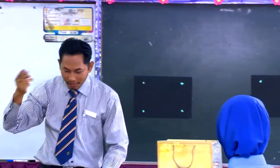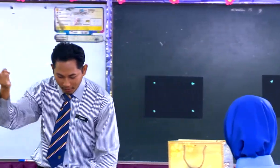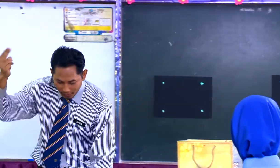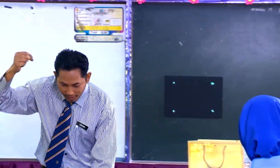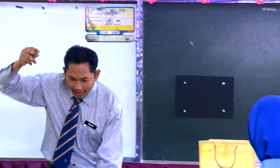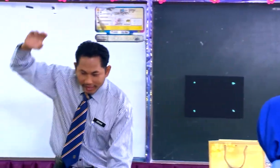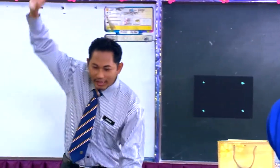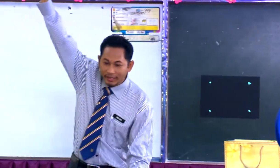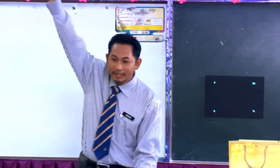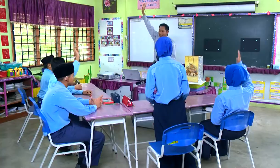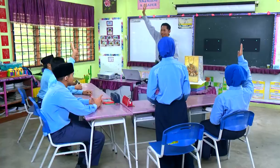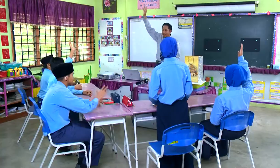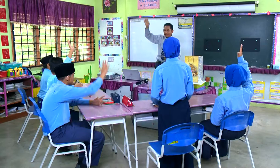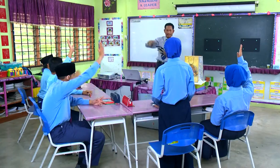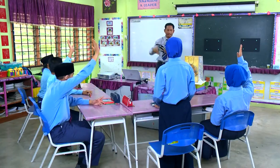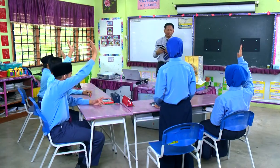mahu angkat tangan? Okey.